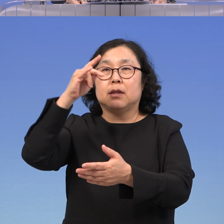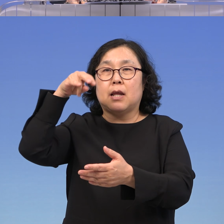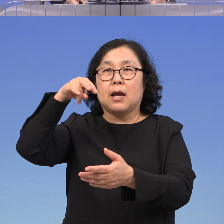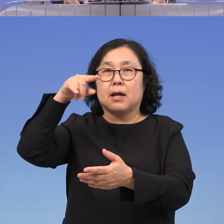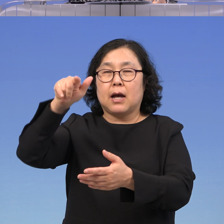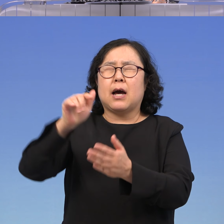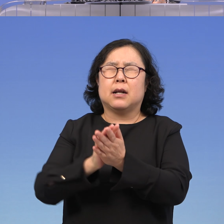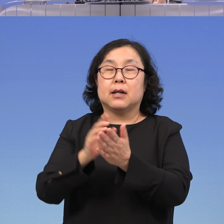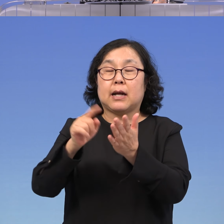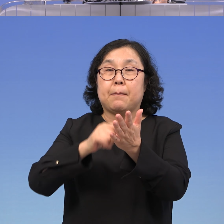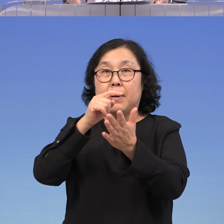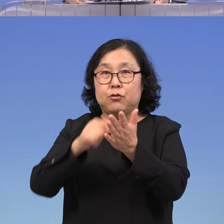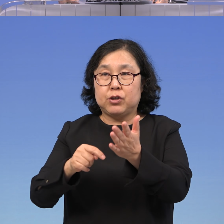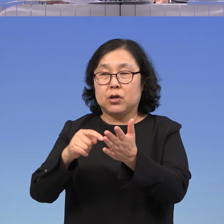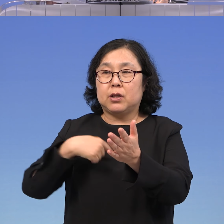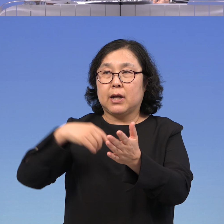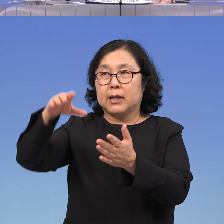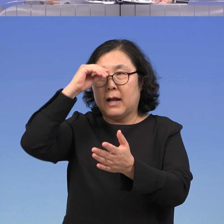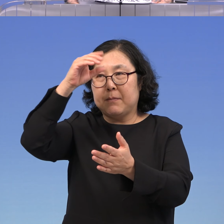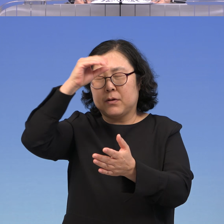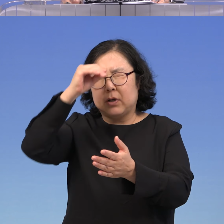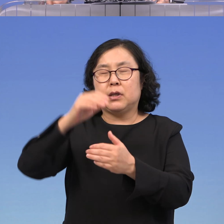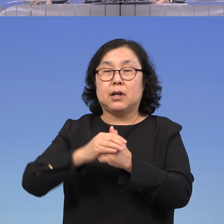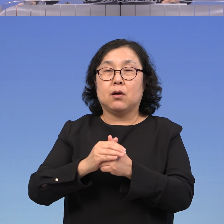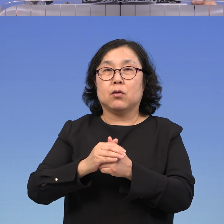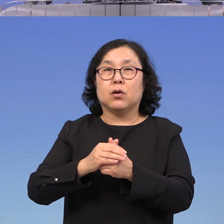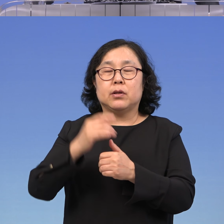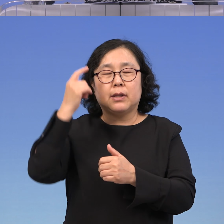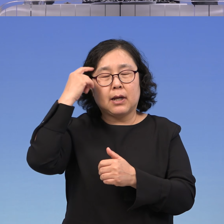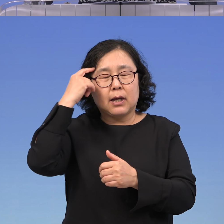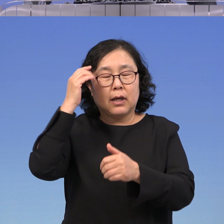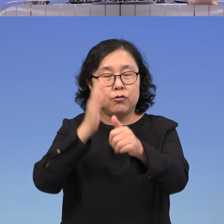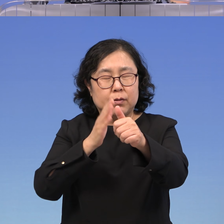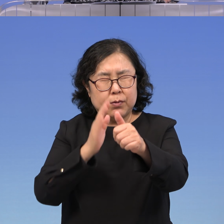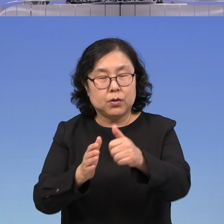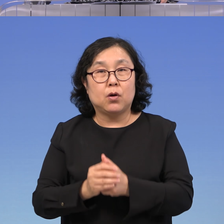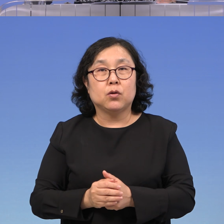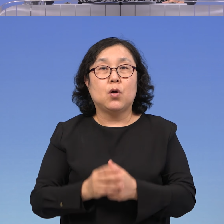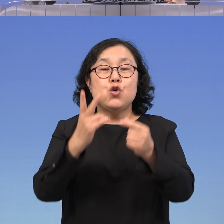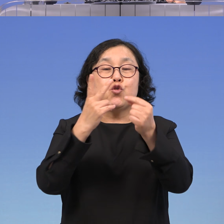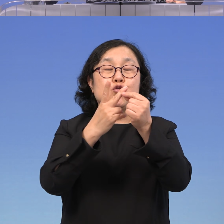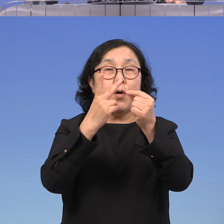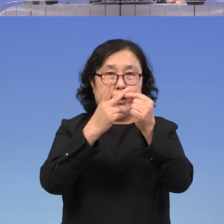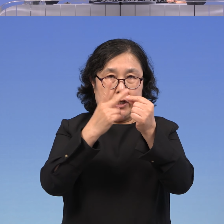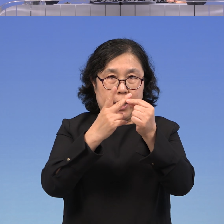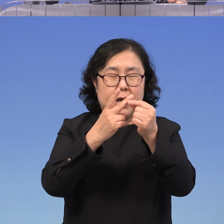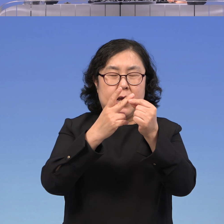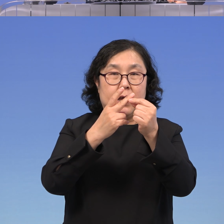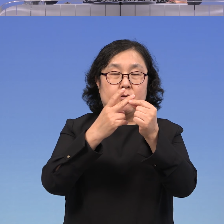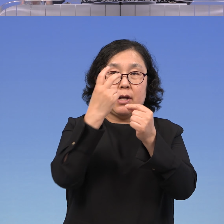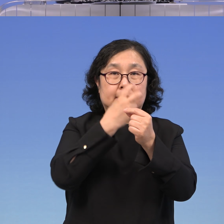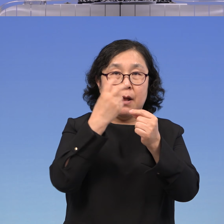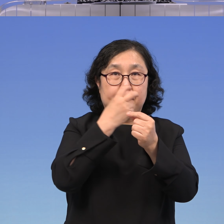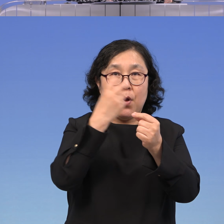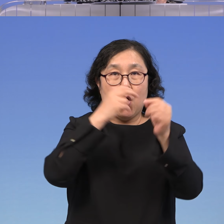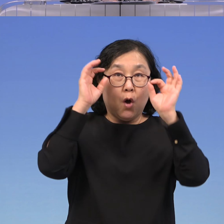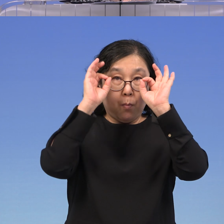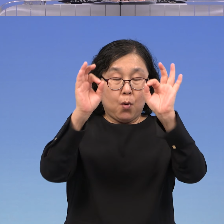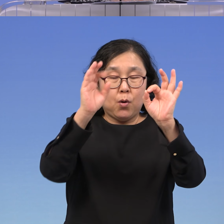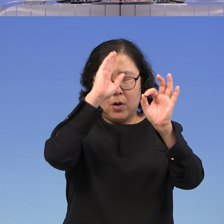바랍니다 그런가하면 은 또 한가지 더 살펴보고 말씀을 마칠까 하는데요 오늘 본문에서 예수님께서 베푸신 이